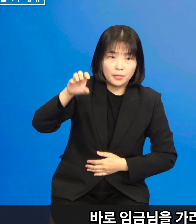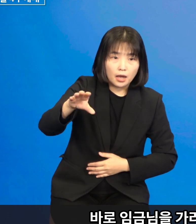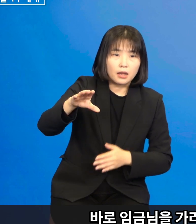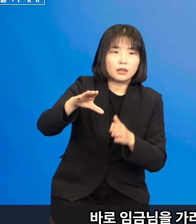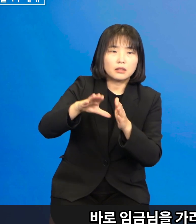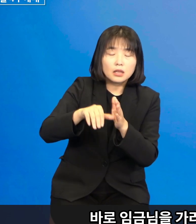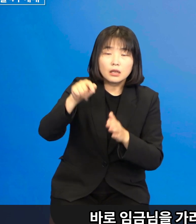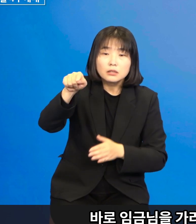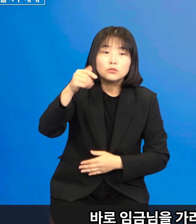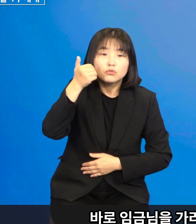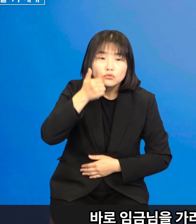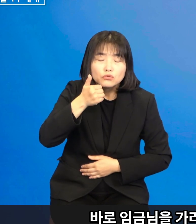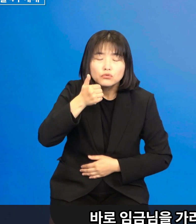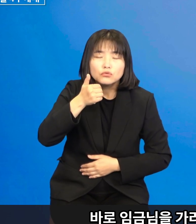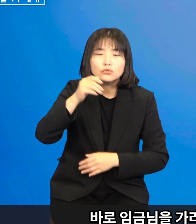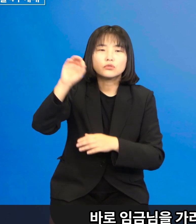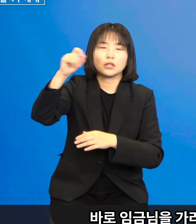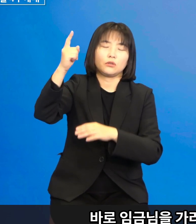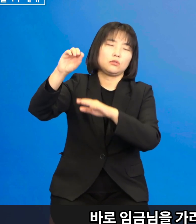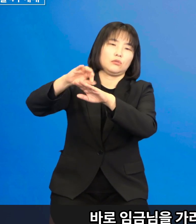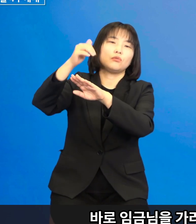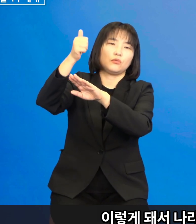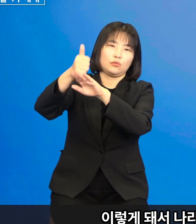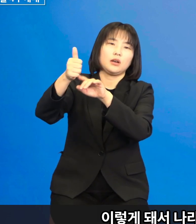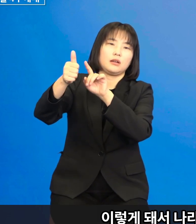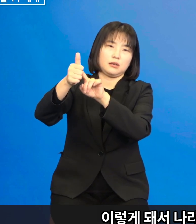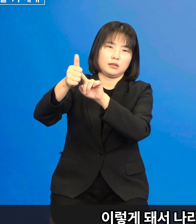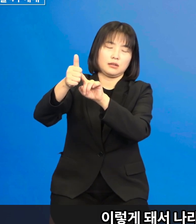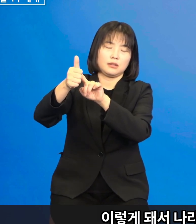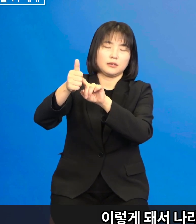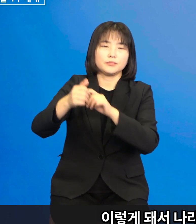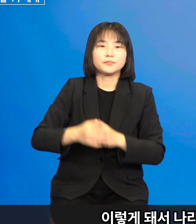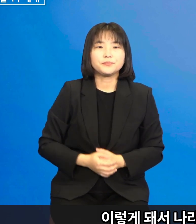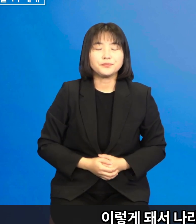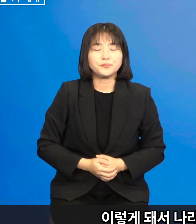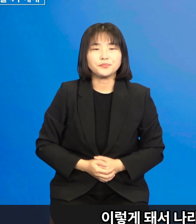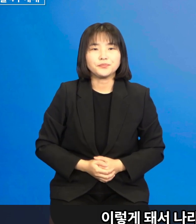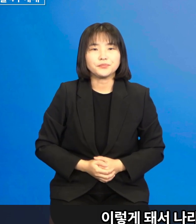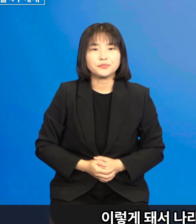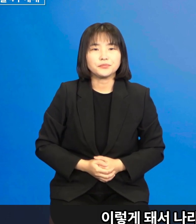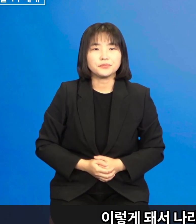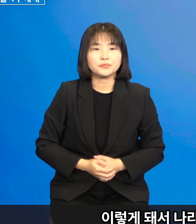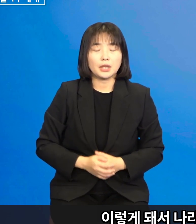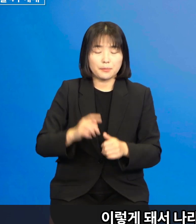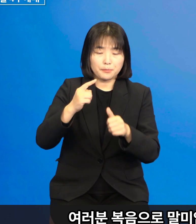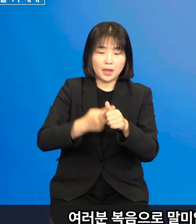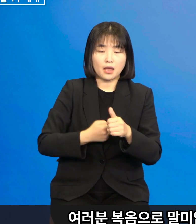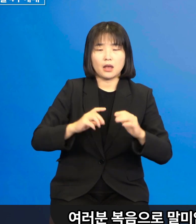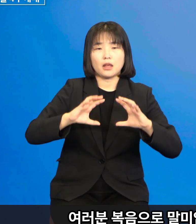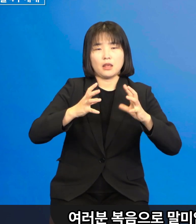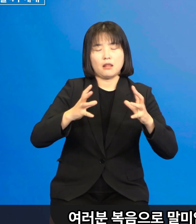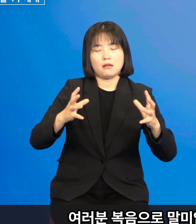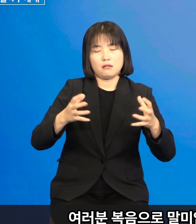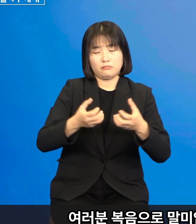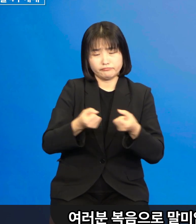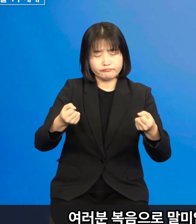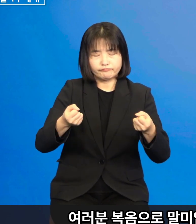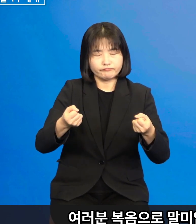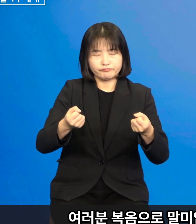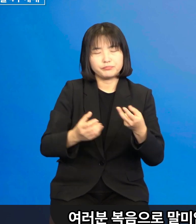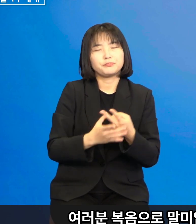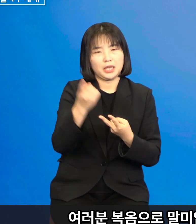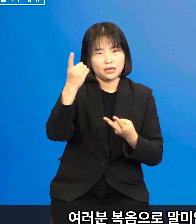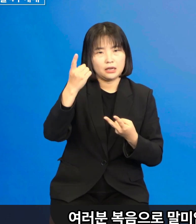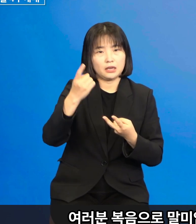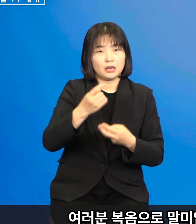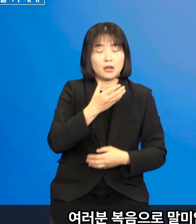바로 임금님을 가리켜 말씀하시는 것입니다. 이렇게 돼서 나라가 통합이 되는 거예요. 여러분, 복음으로